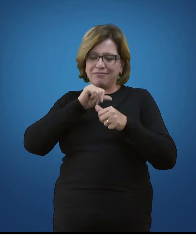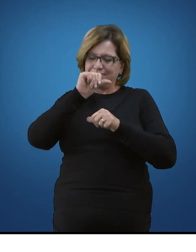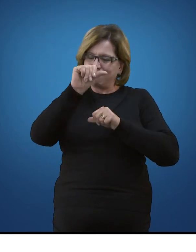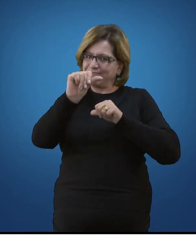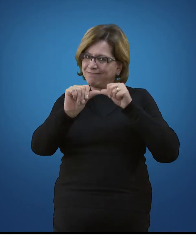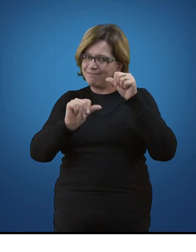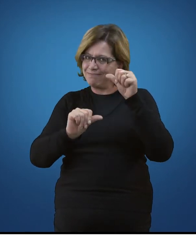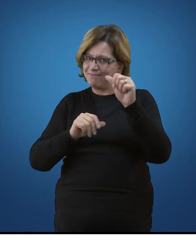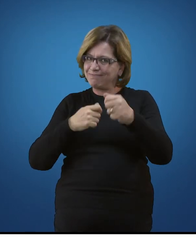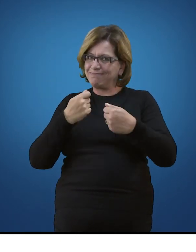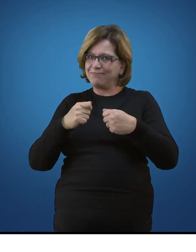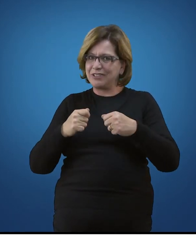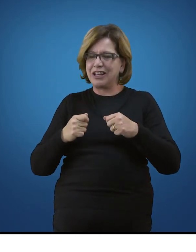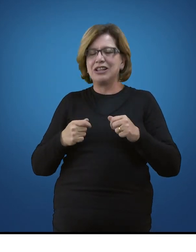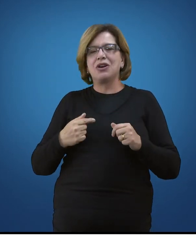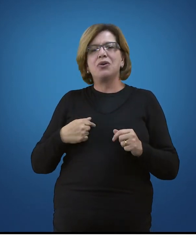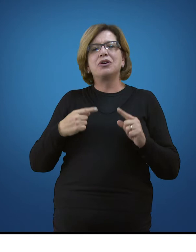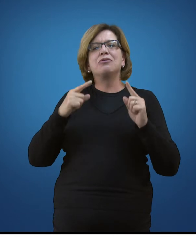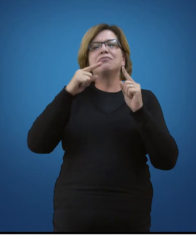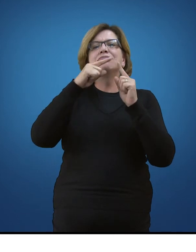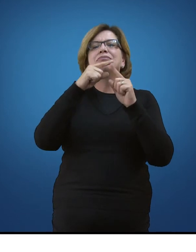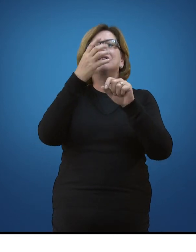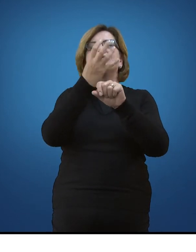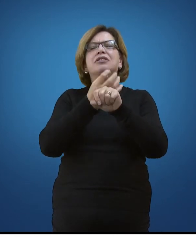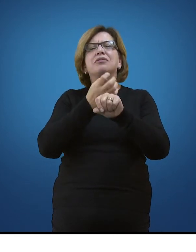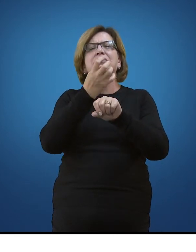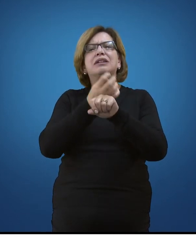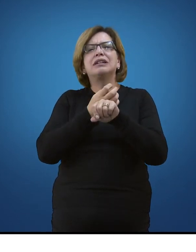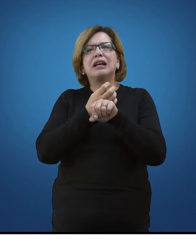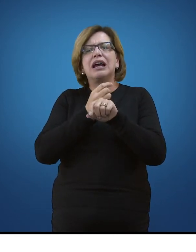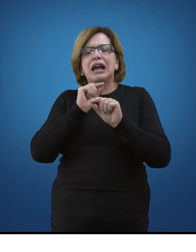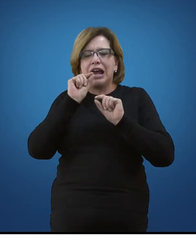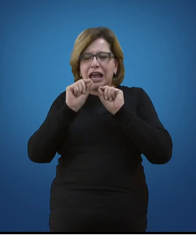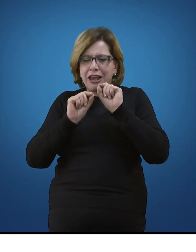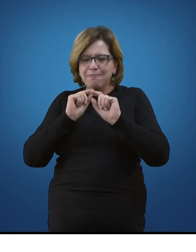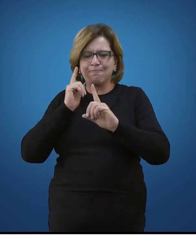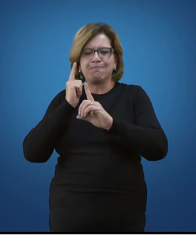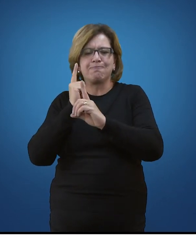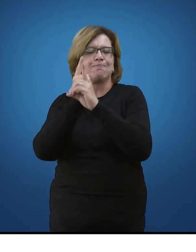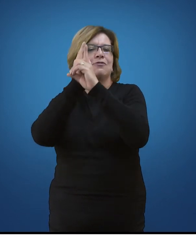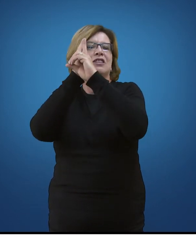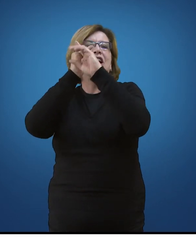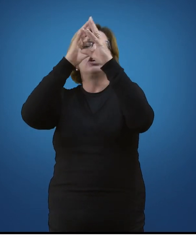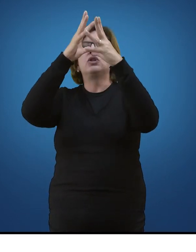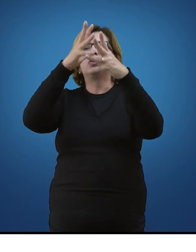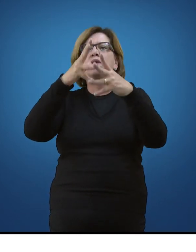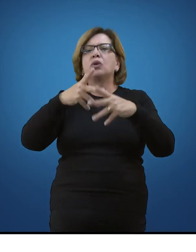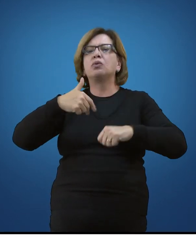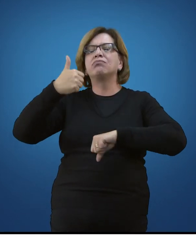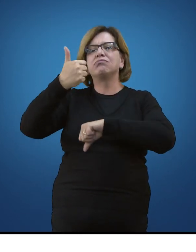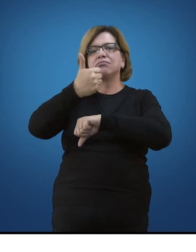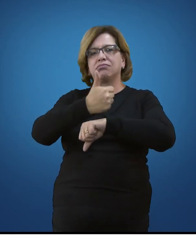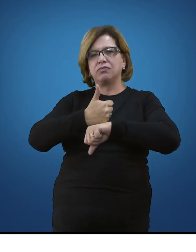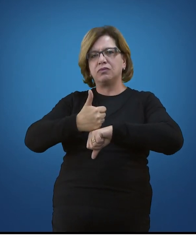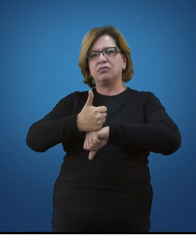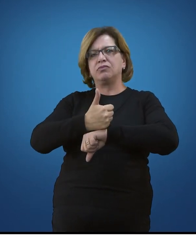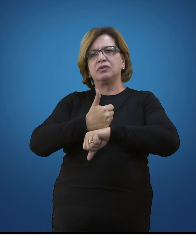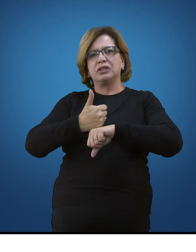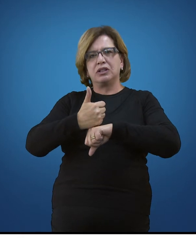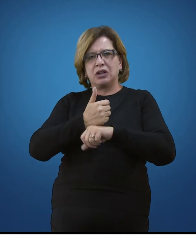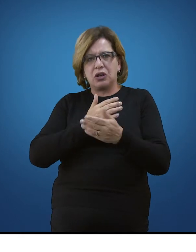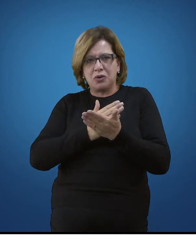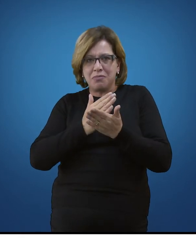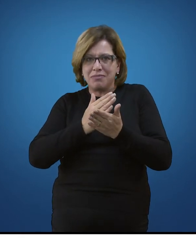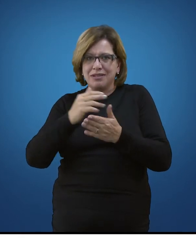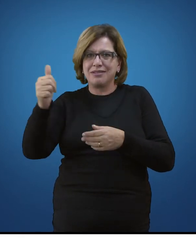a ideia dessa disciplina é buscar em cada um de vocês, que serão gestores escolares, que